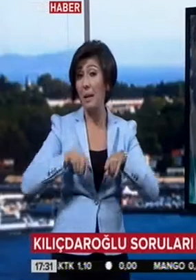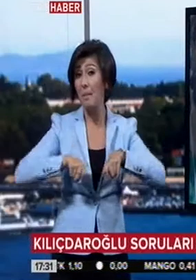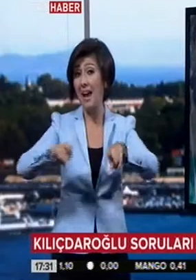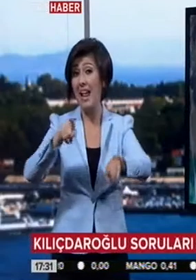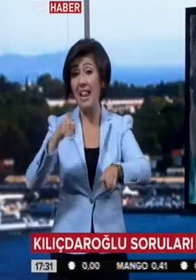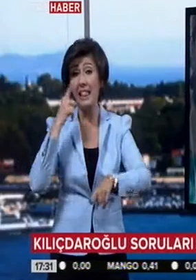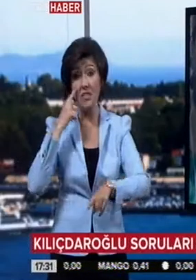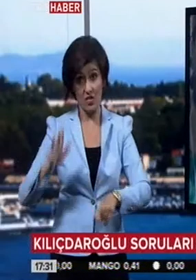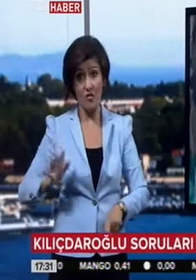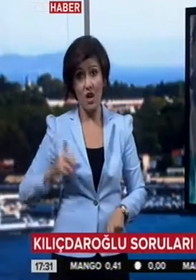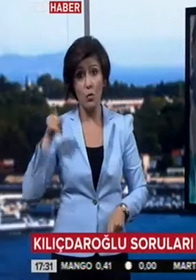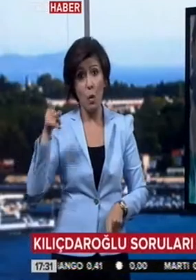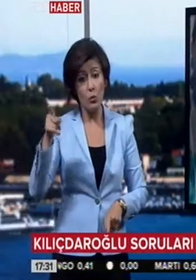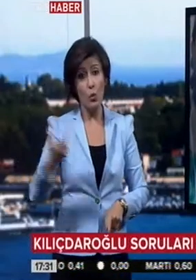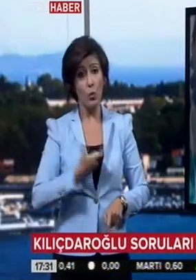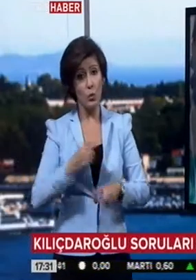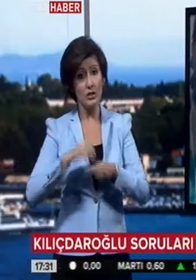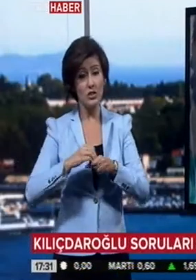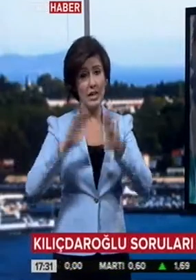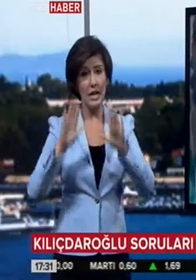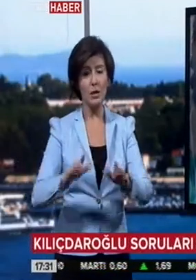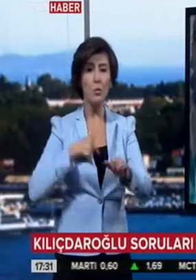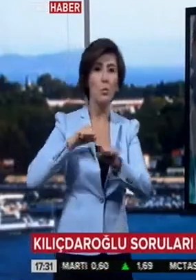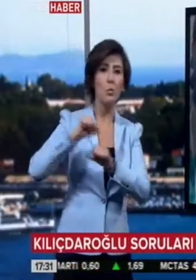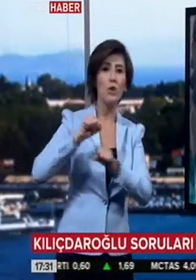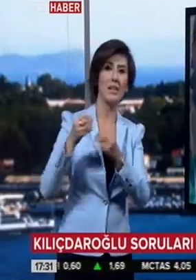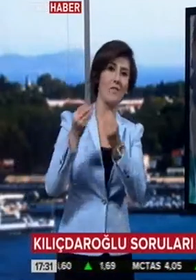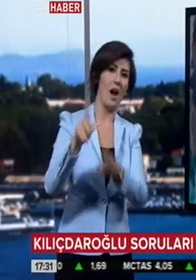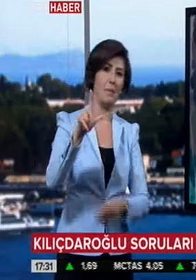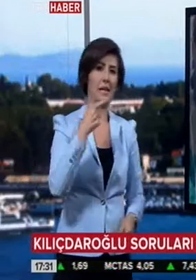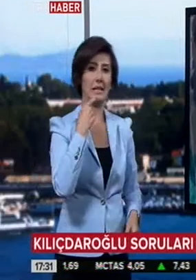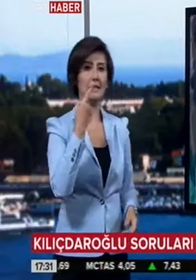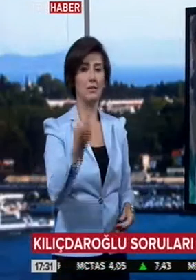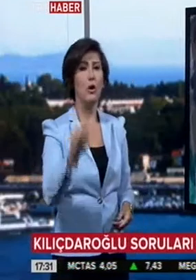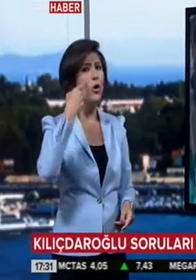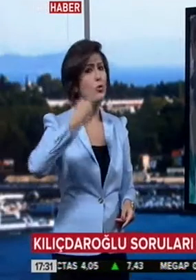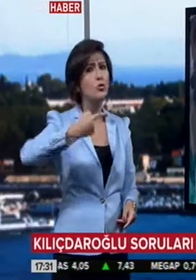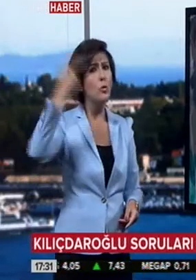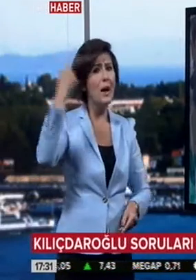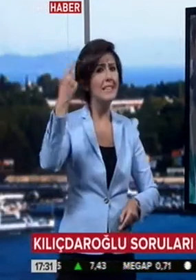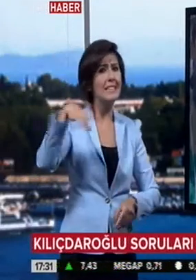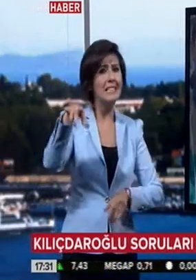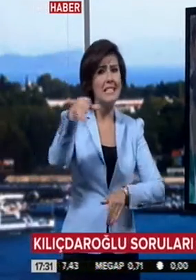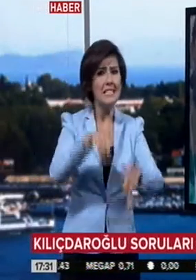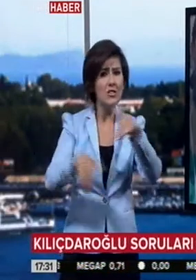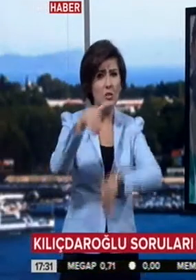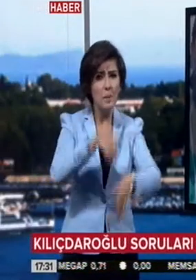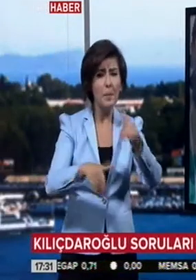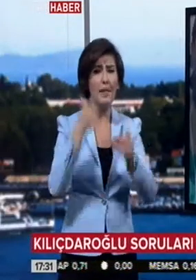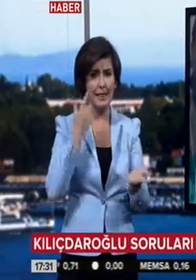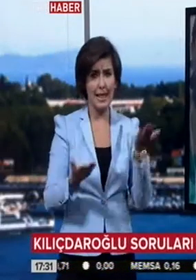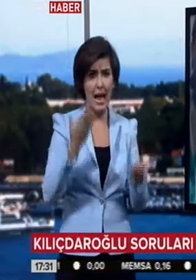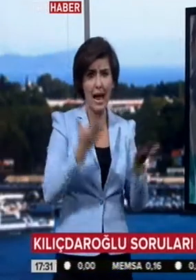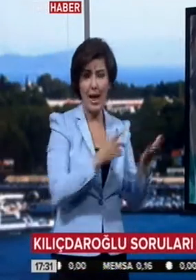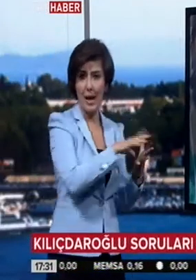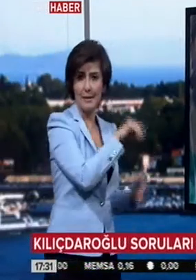bir paralel devlet varsa onunla da hukuk içinde kalınarak mücadele edilmeli şeklinde konuştu. Cumhurbaşkanlığı seçimlerini